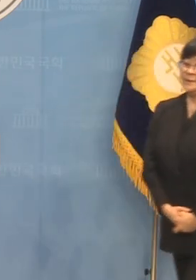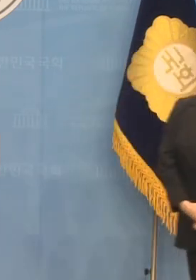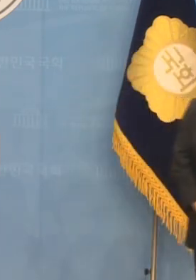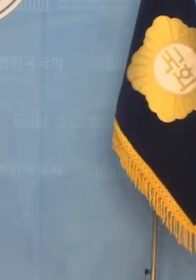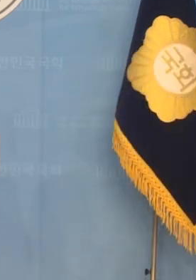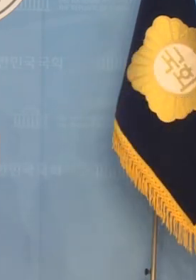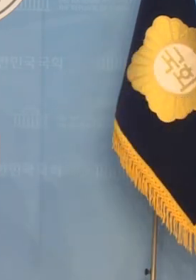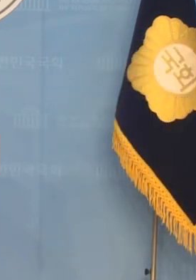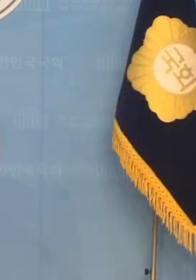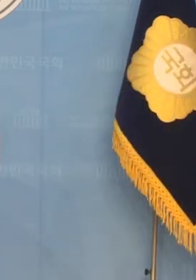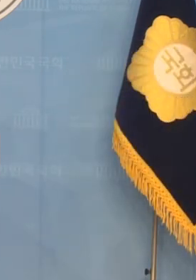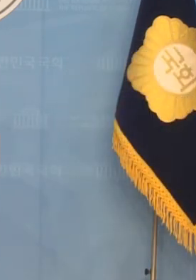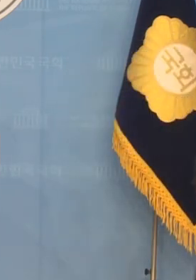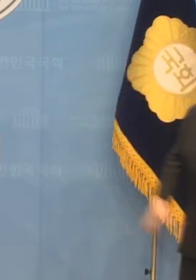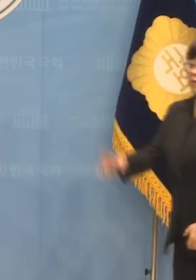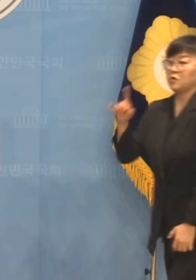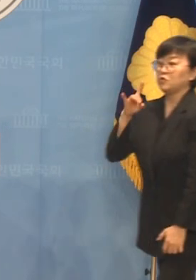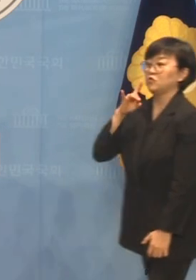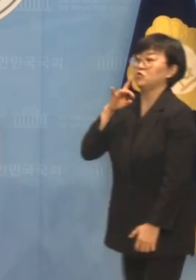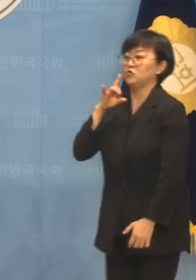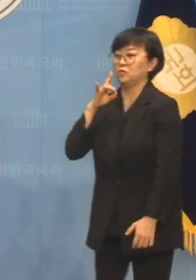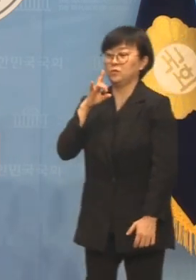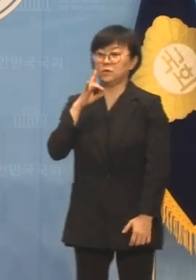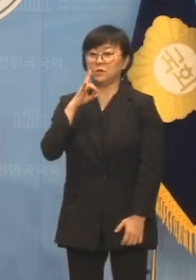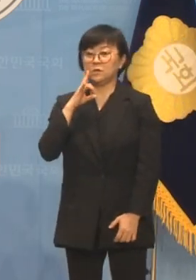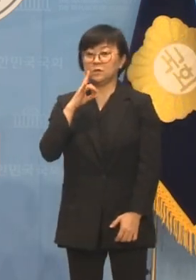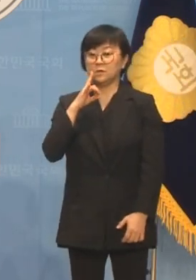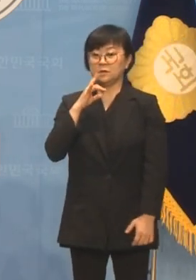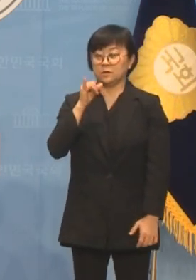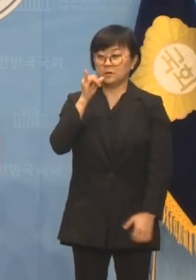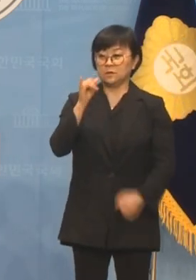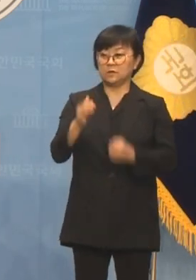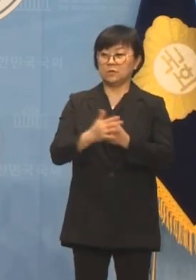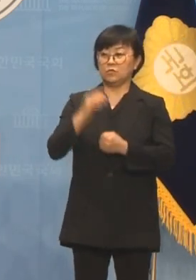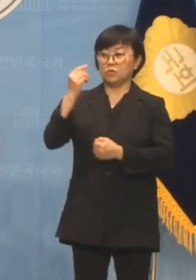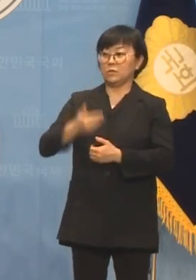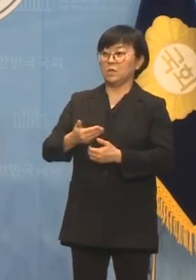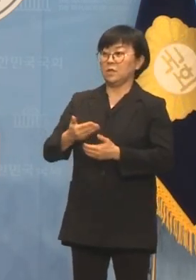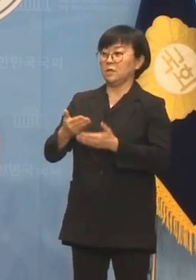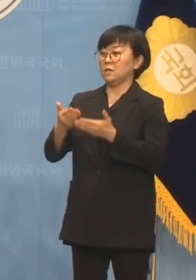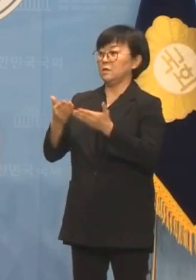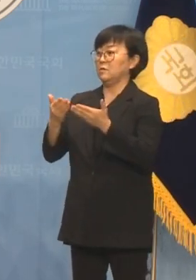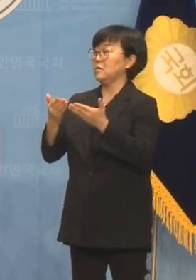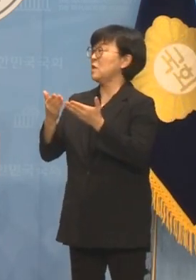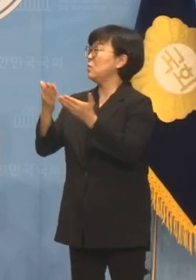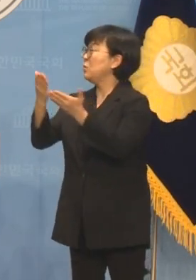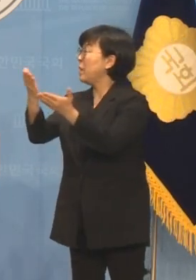감사합니다 혹시 궁금하신 거 있으면 어 물어봐 주시기